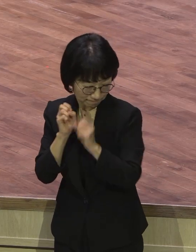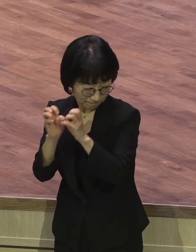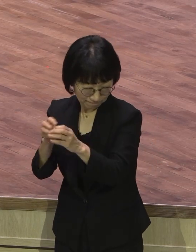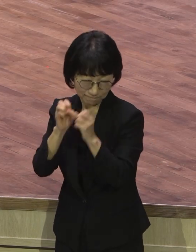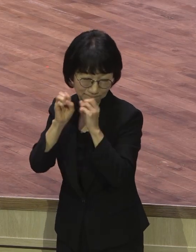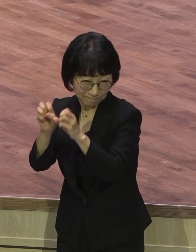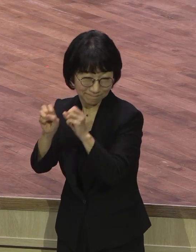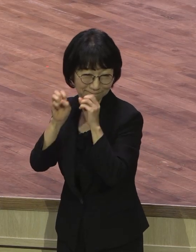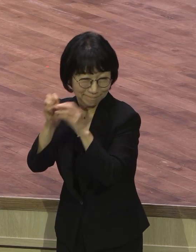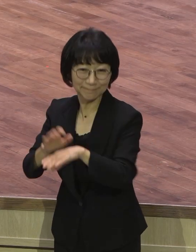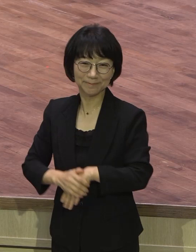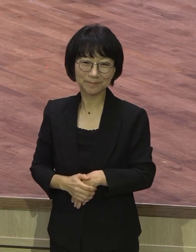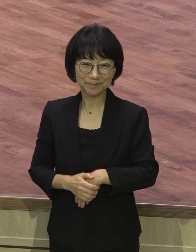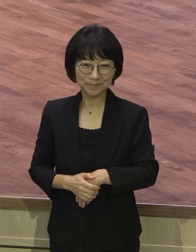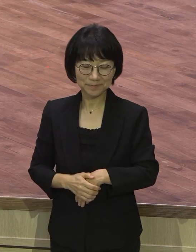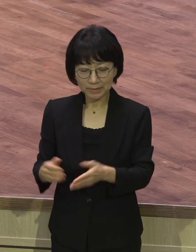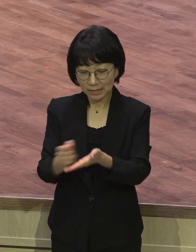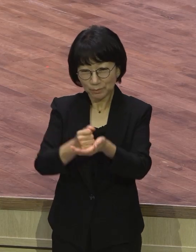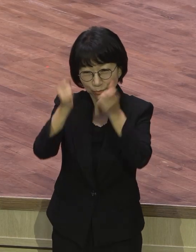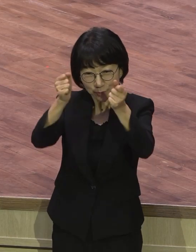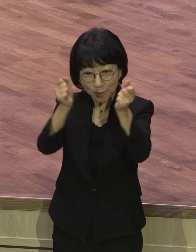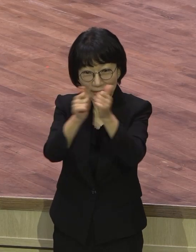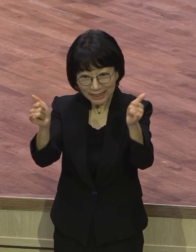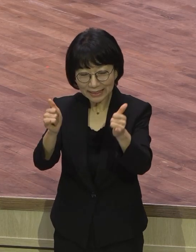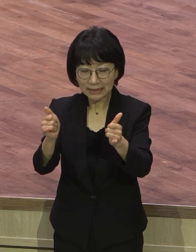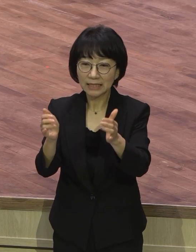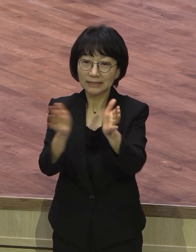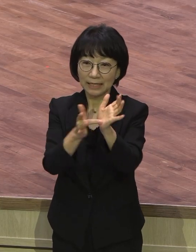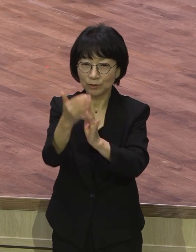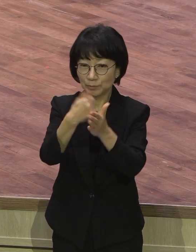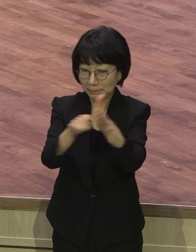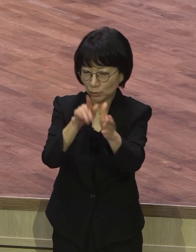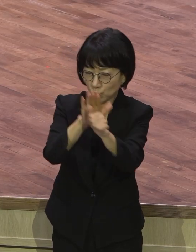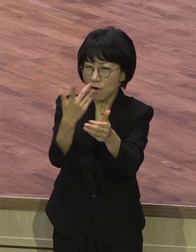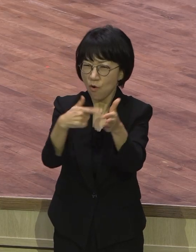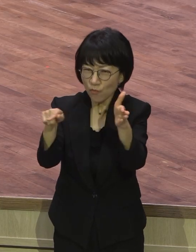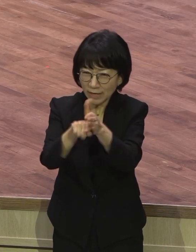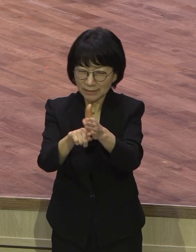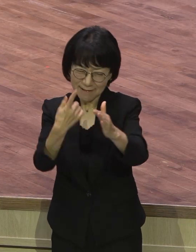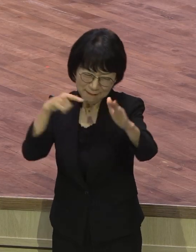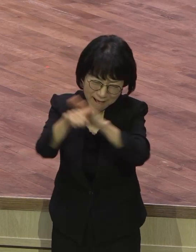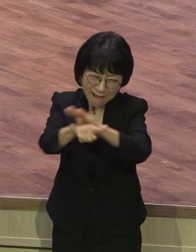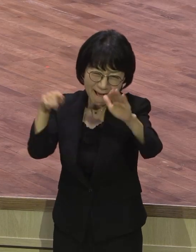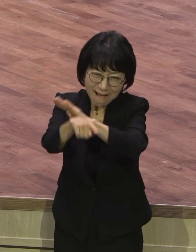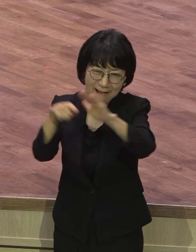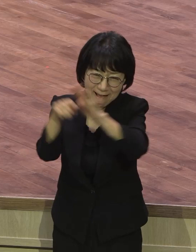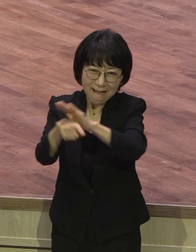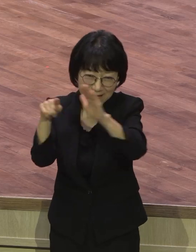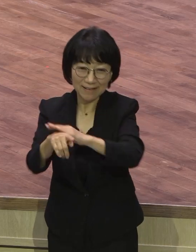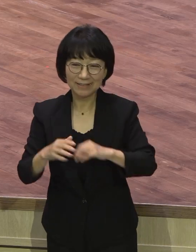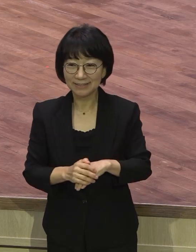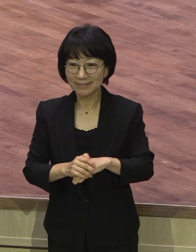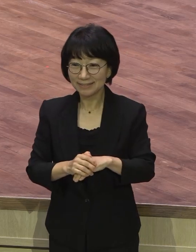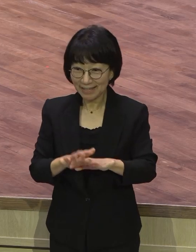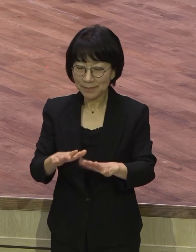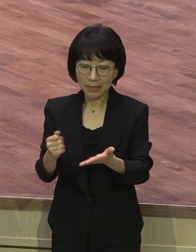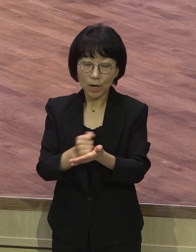무속인이 돌아오도록 끊임없이 찾아가고 또 찾아가고 찾아가고 무속인 고백입니다. 나 지금 다